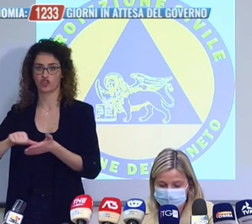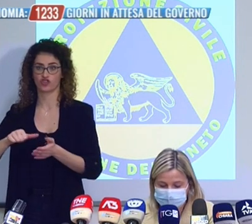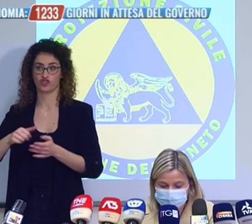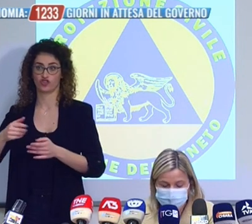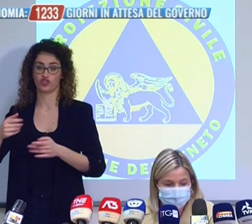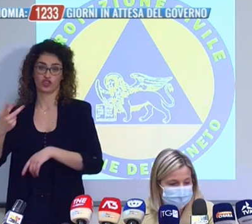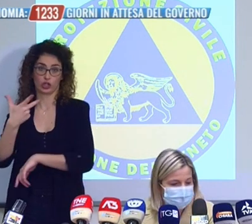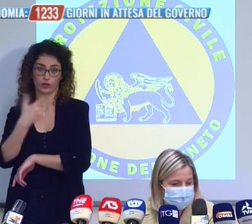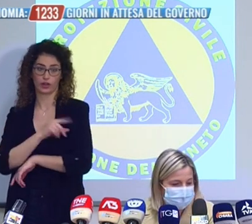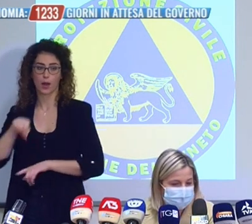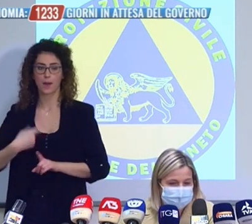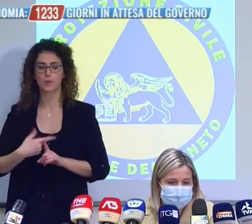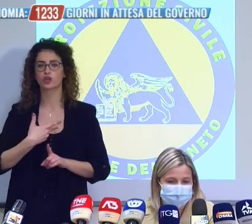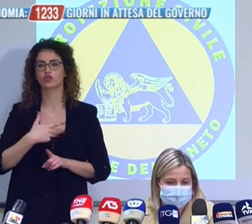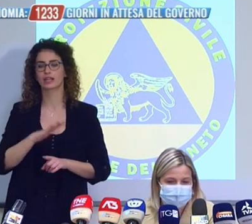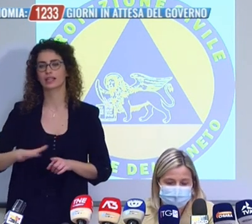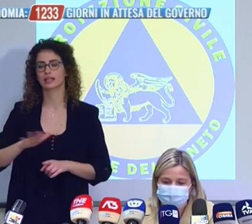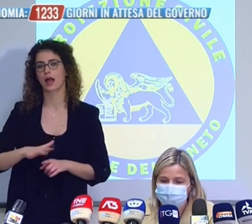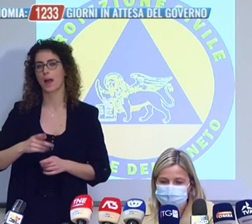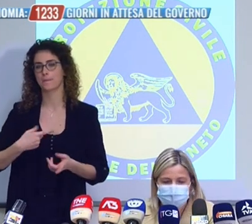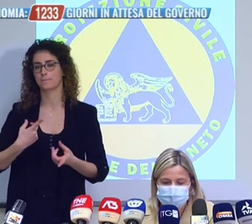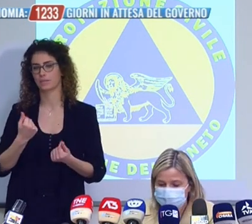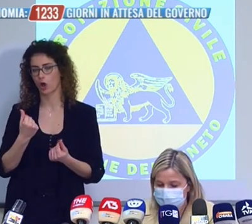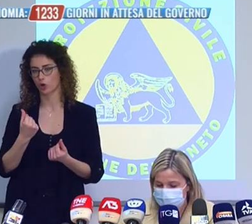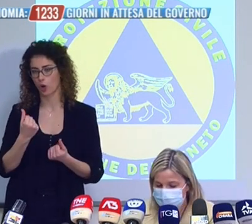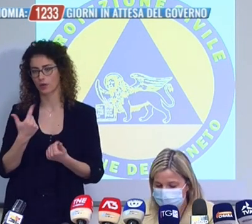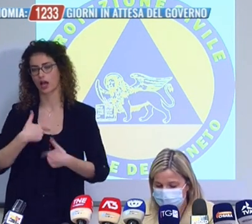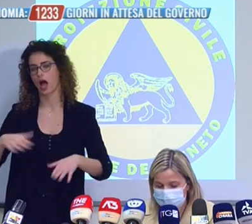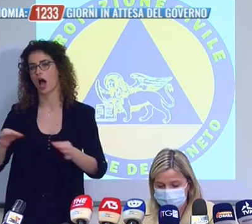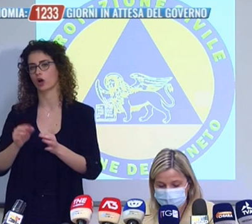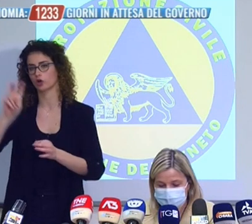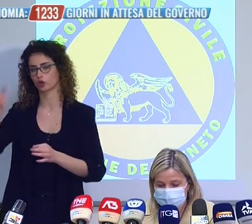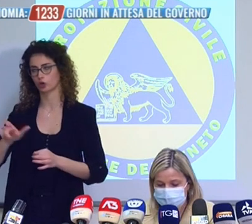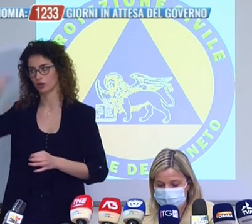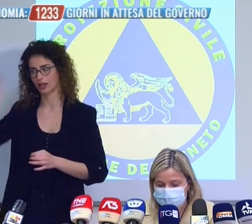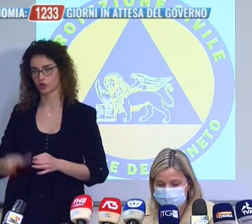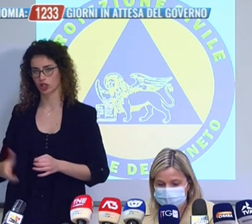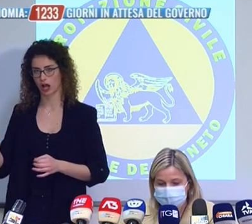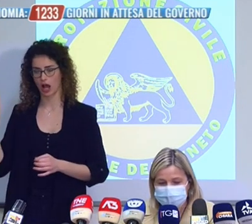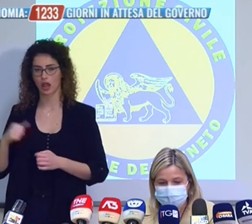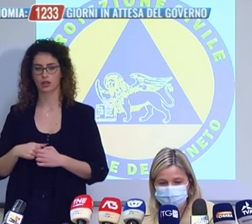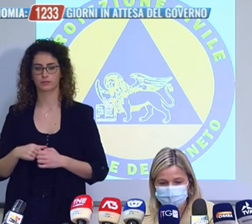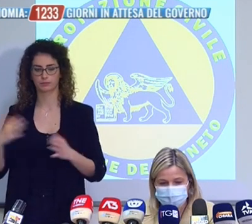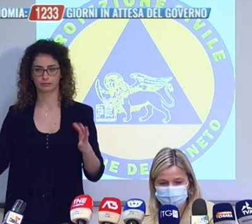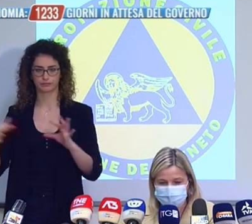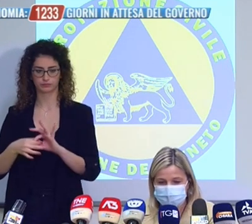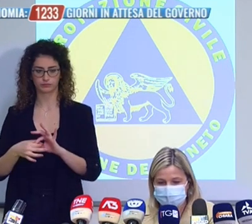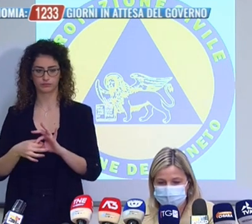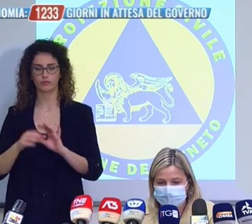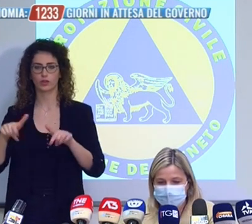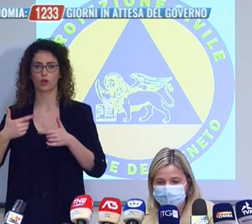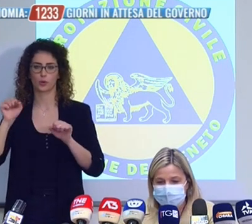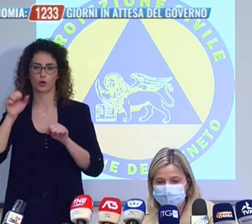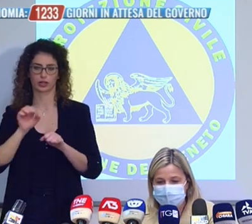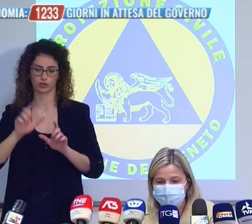parte economica, che è legata all'accordo nazionale, a quelle che è l'accordo nazionale, poi la declinazione